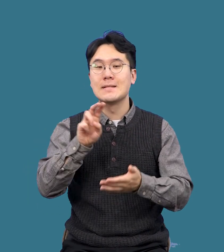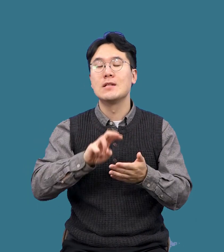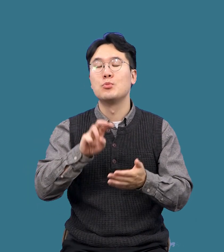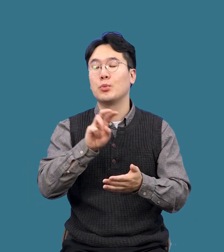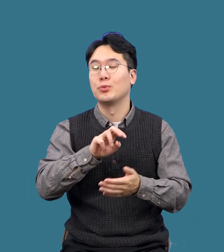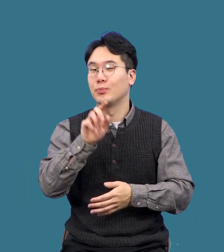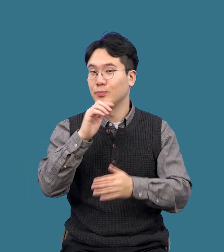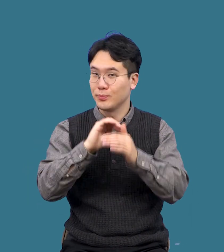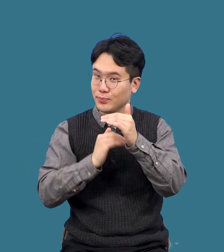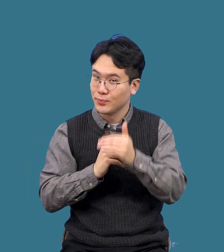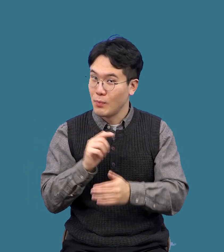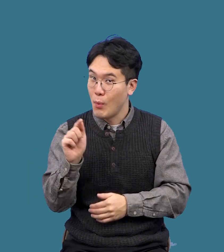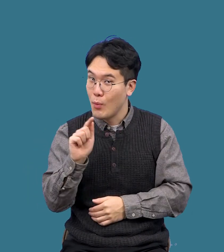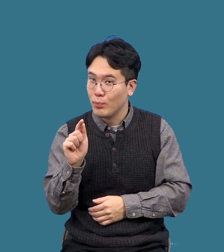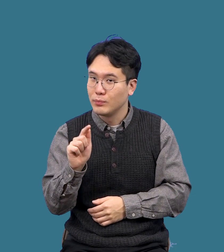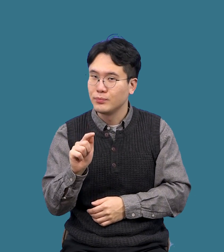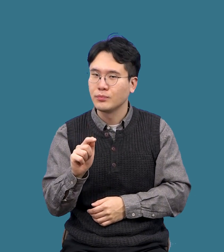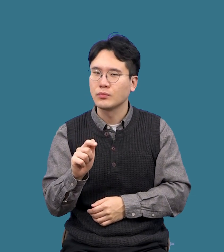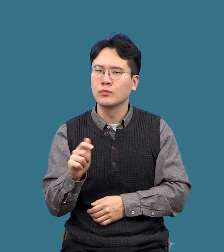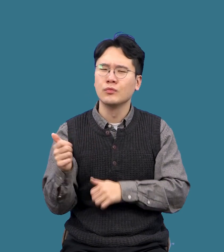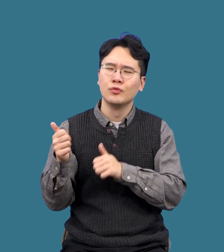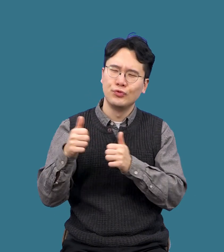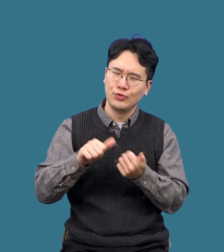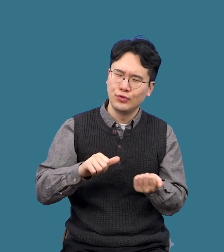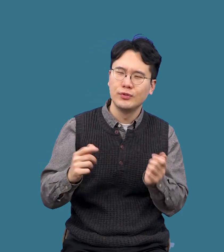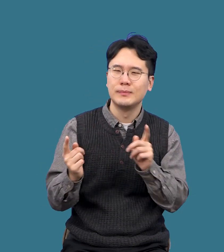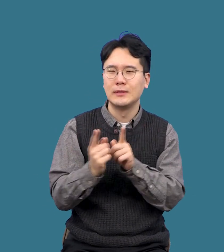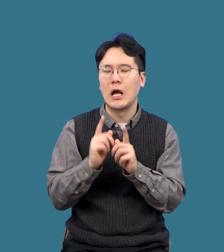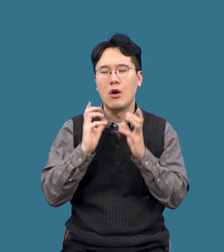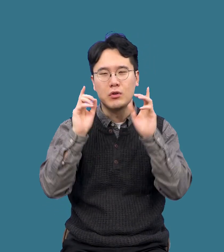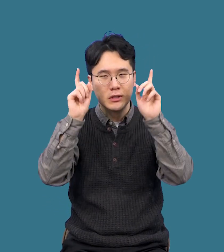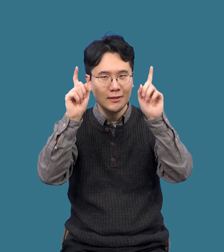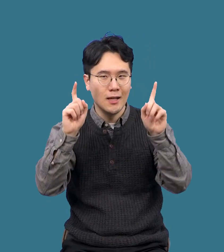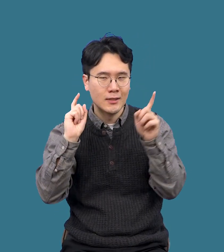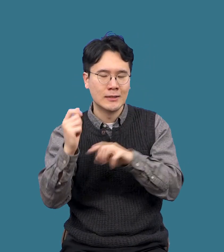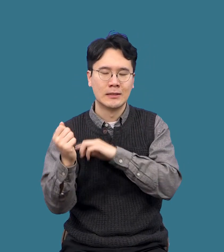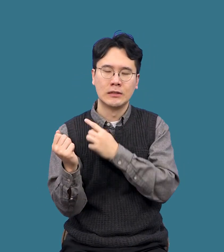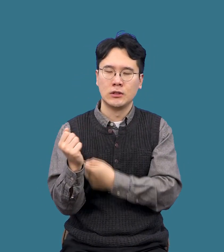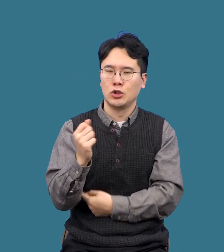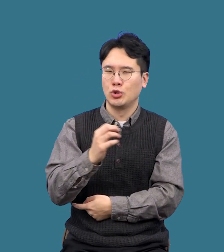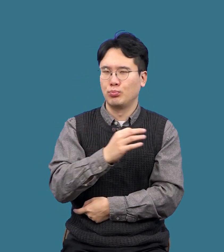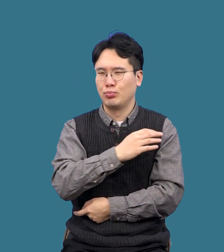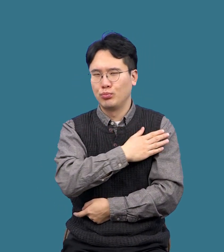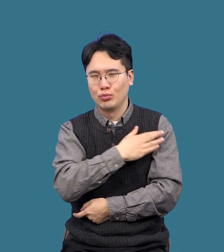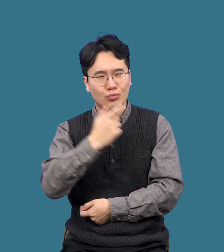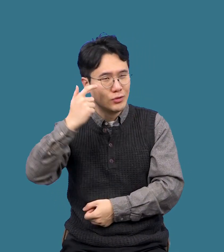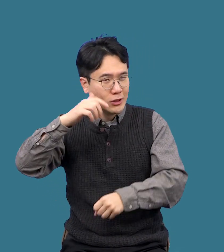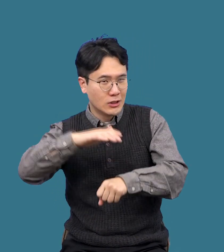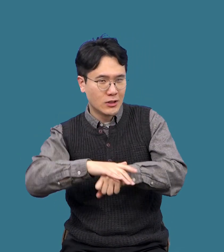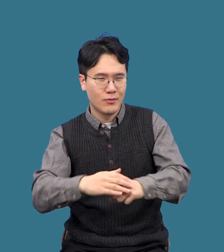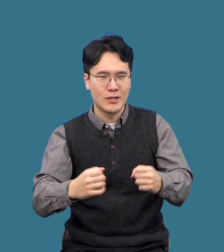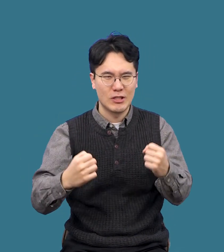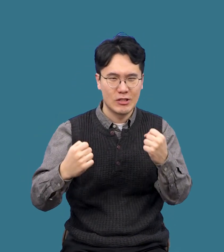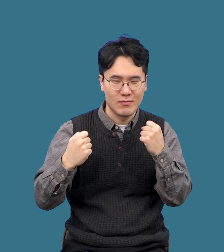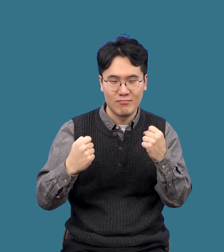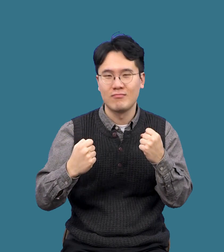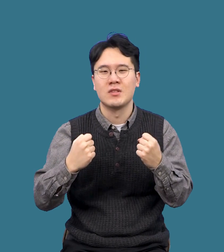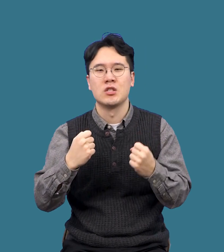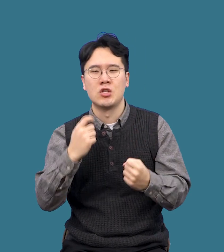5장 12절. 죽임을 당하신 어린 양은 능력과 부와 지혜와 힘과 존귀와 영광과